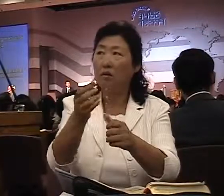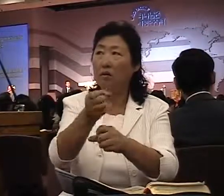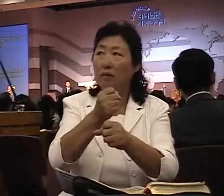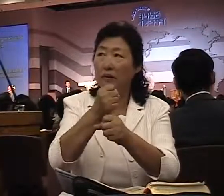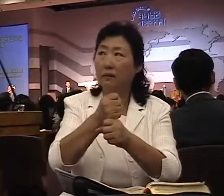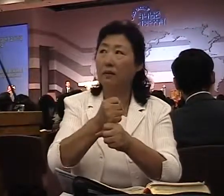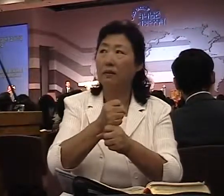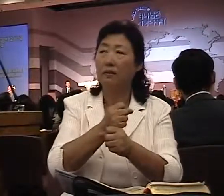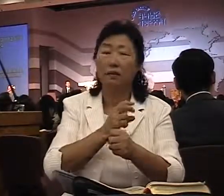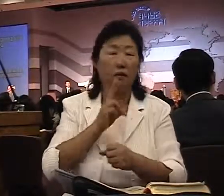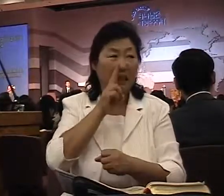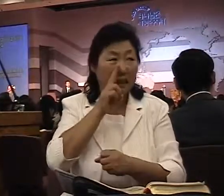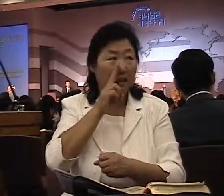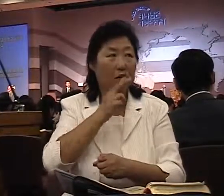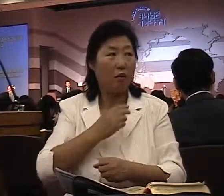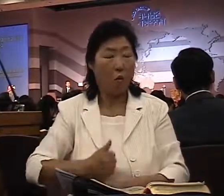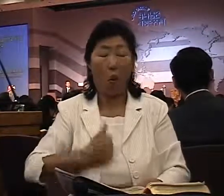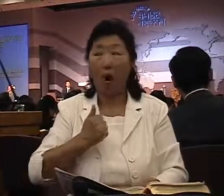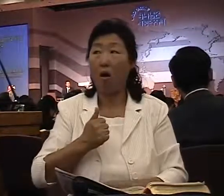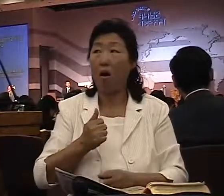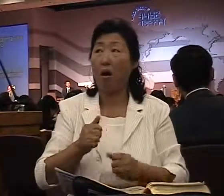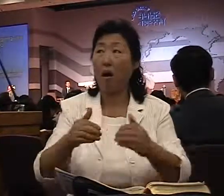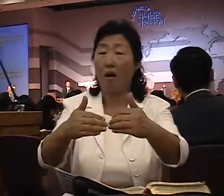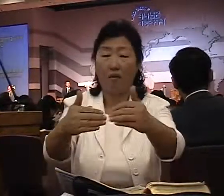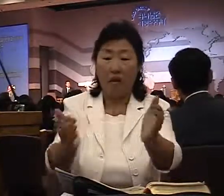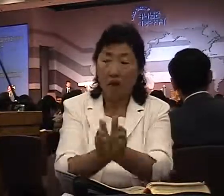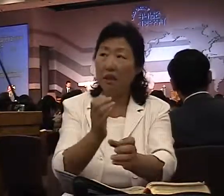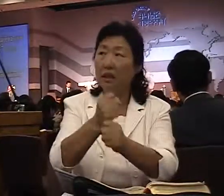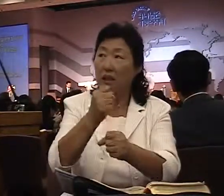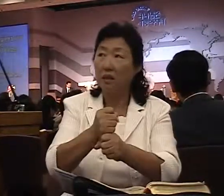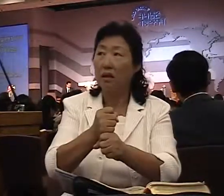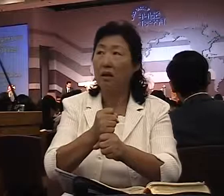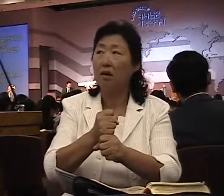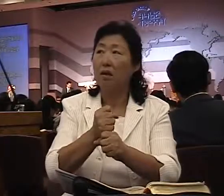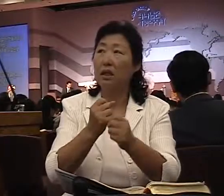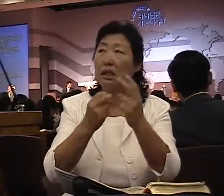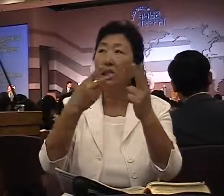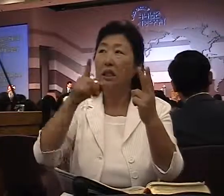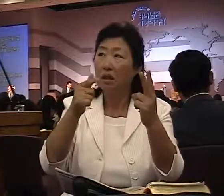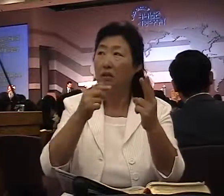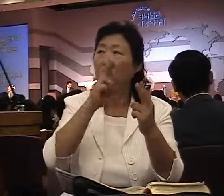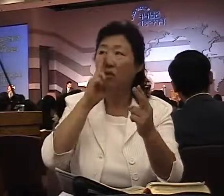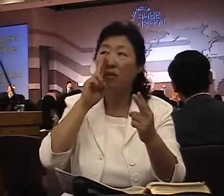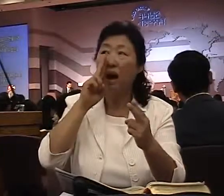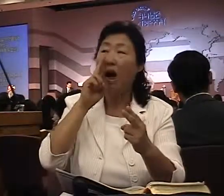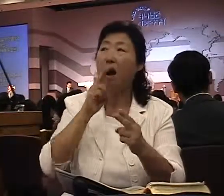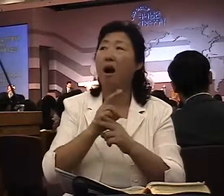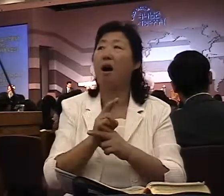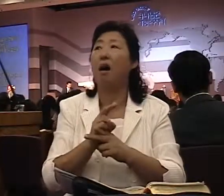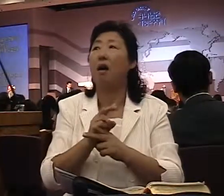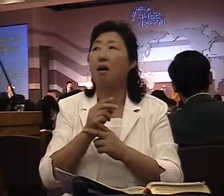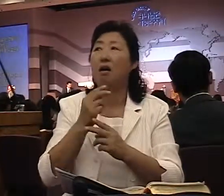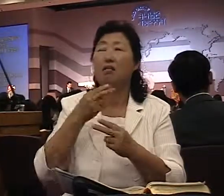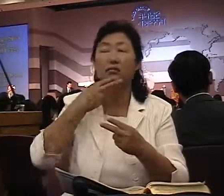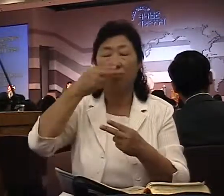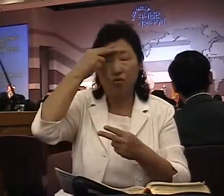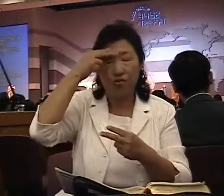시기와 분냉과 당 짓는 것과 불리함과 이단과 투기와 술 취함과 방탕함과 또 그와